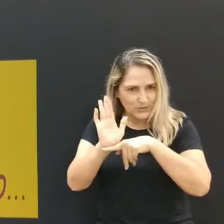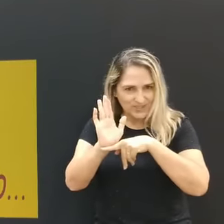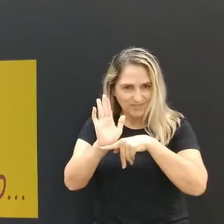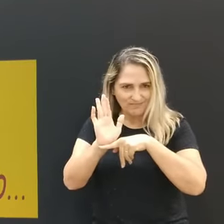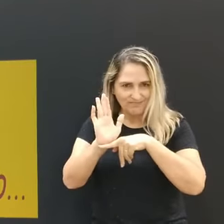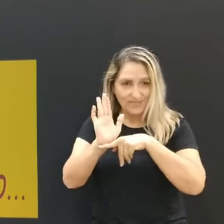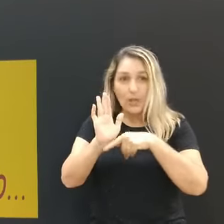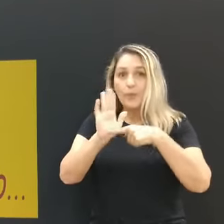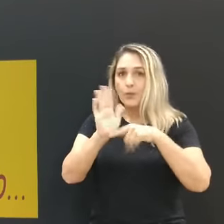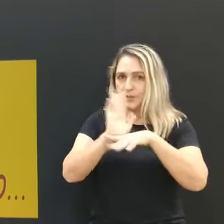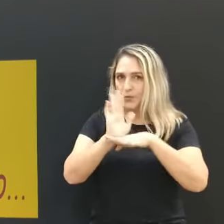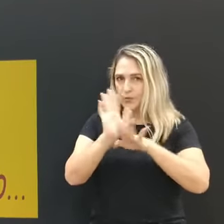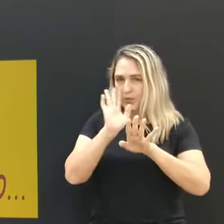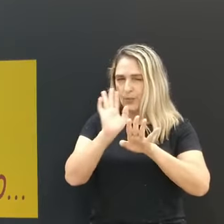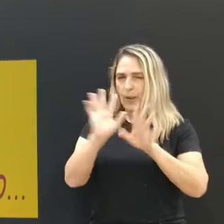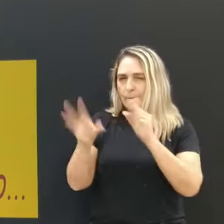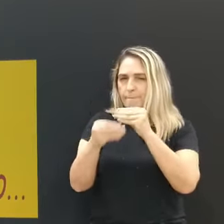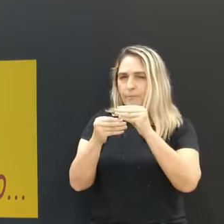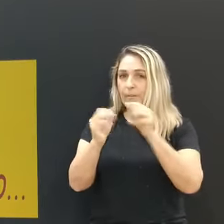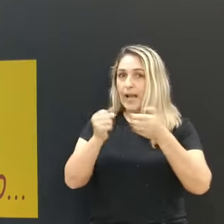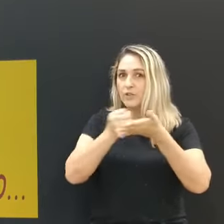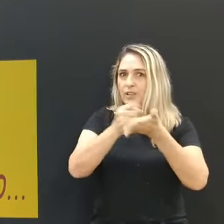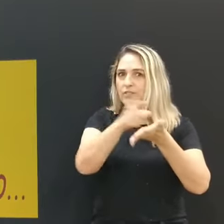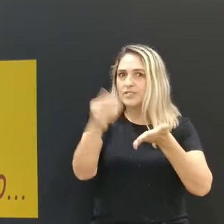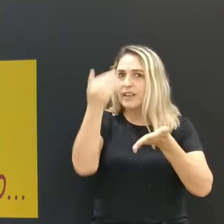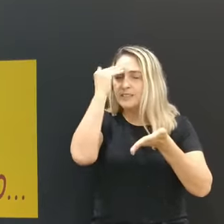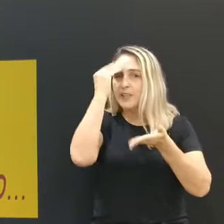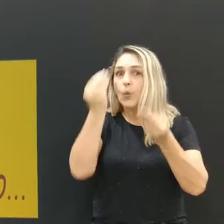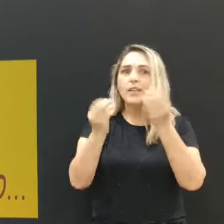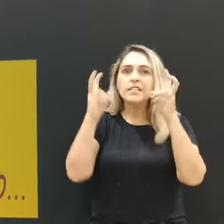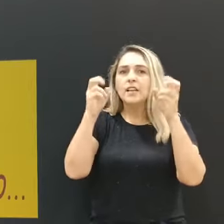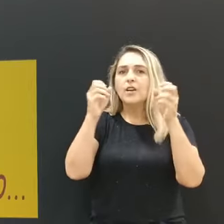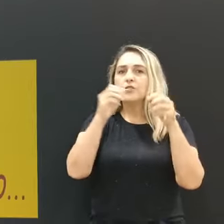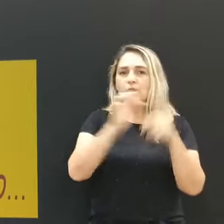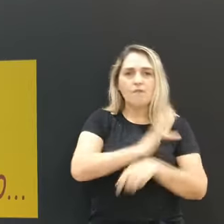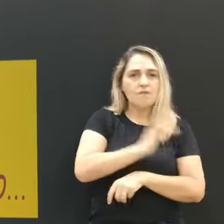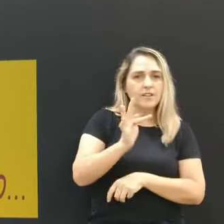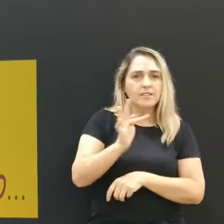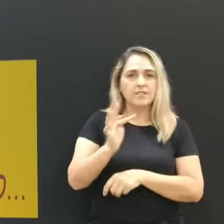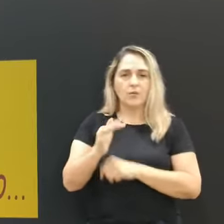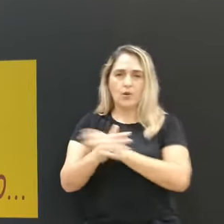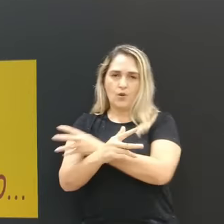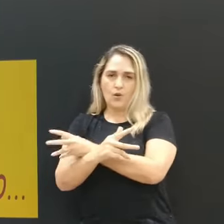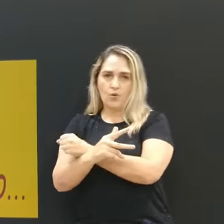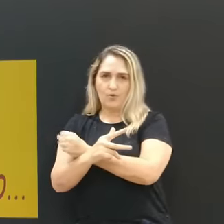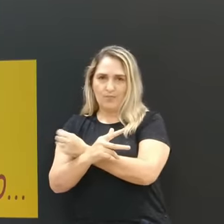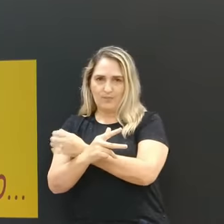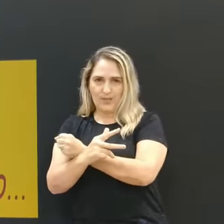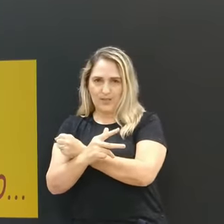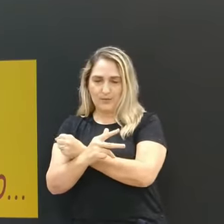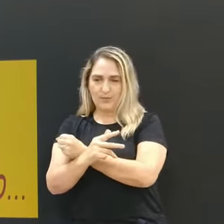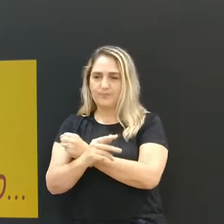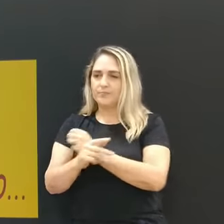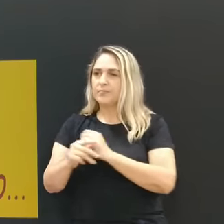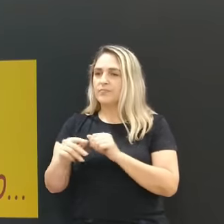Então, nós vamos dar uma olhadinha antes em um vídeo bem